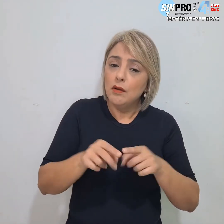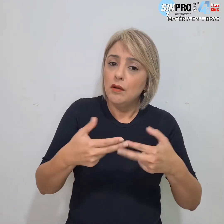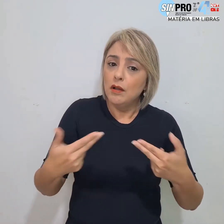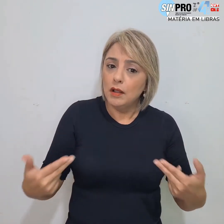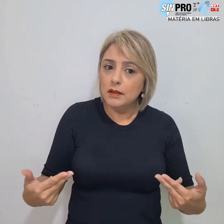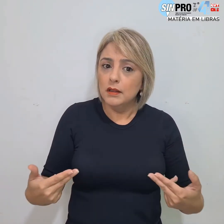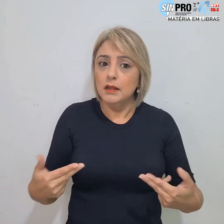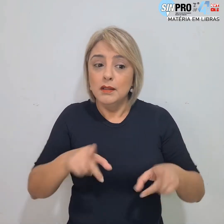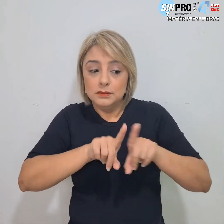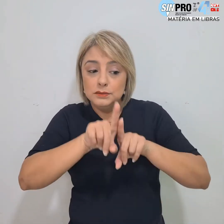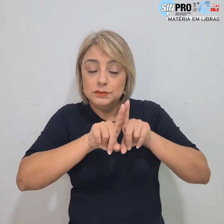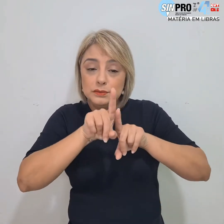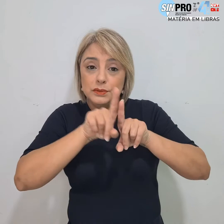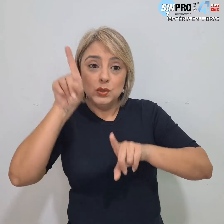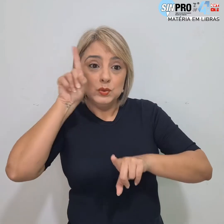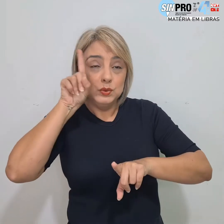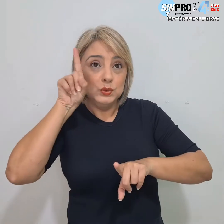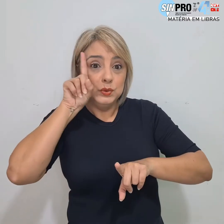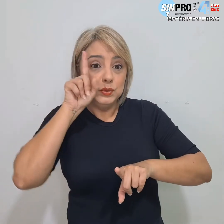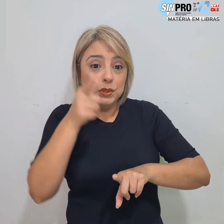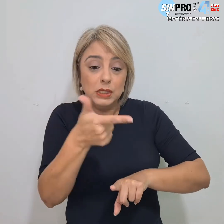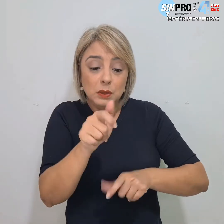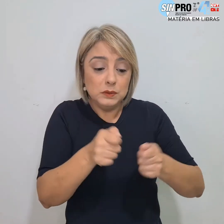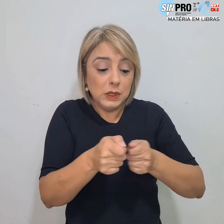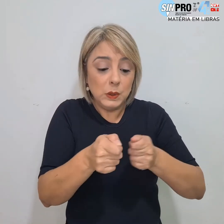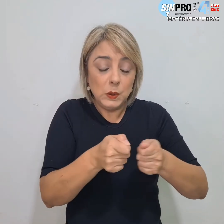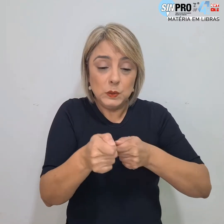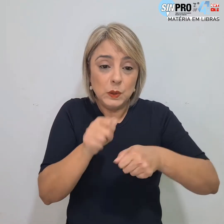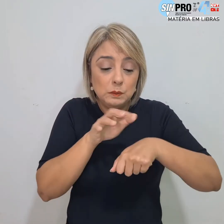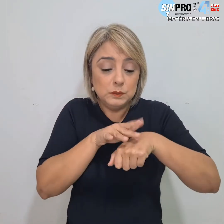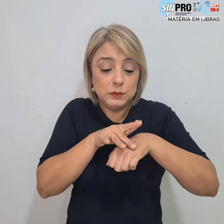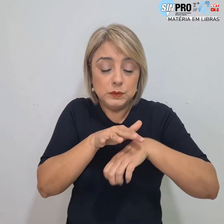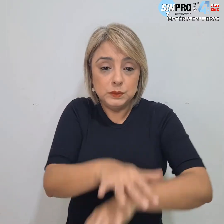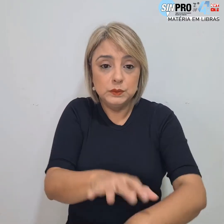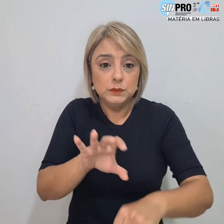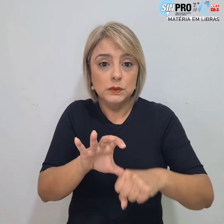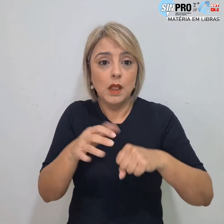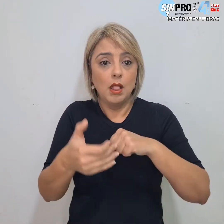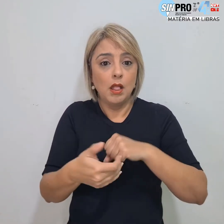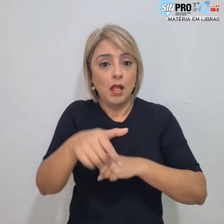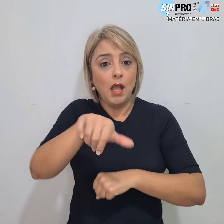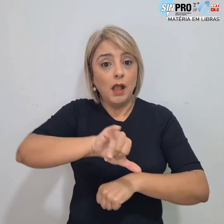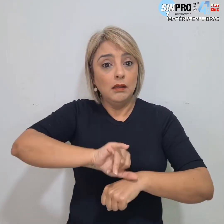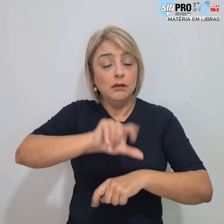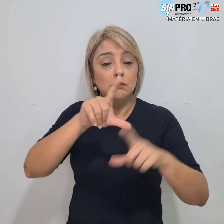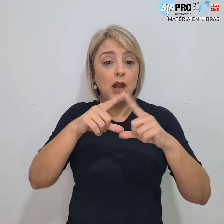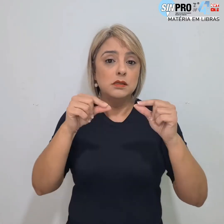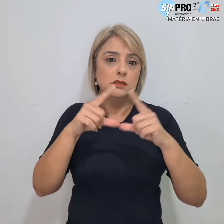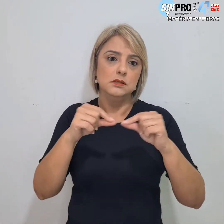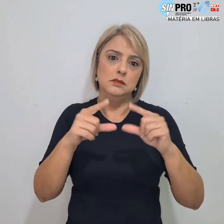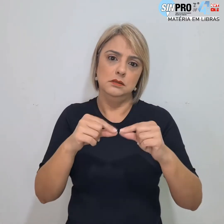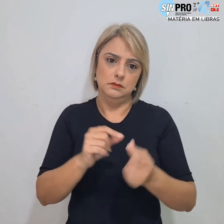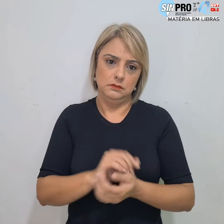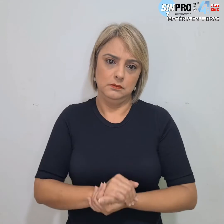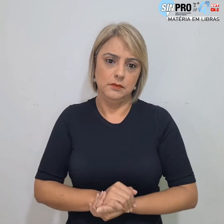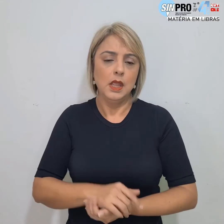pela aceleração diária e descontrolada da pandemia da Covid-19 na capital do país, que tem